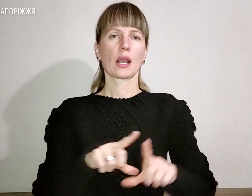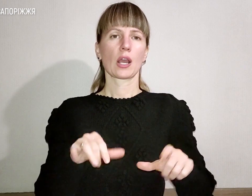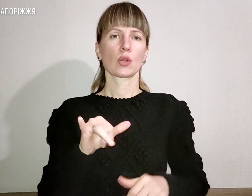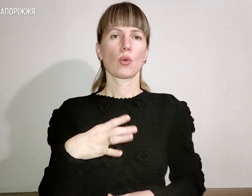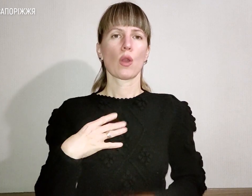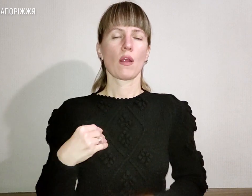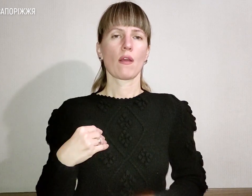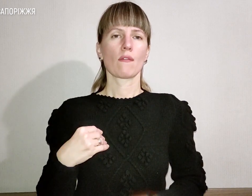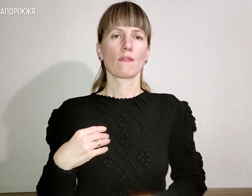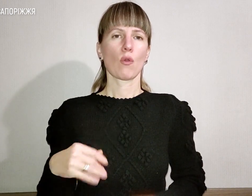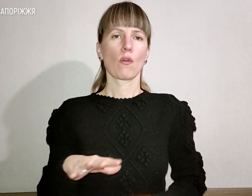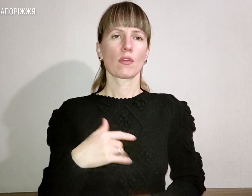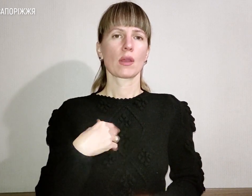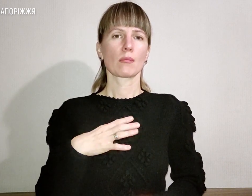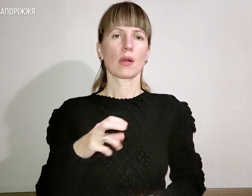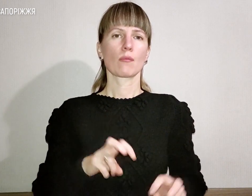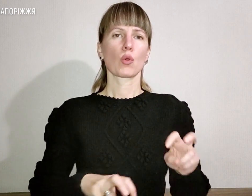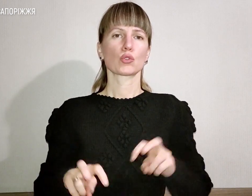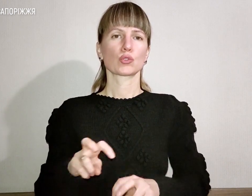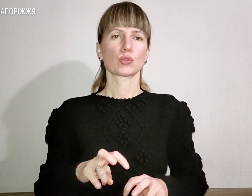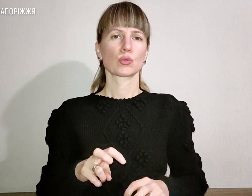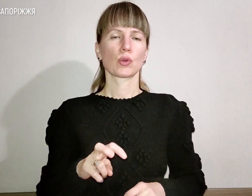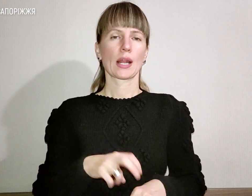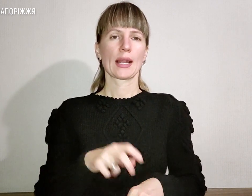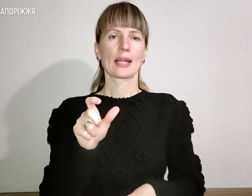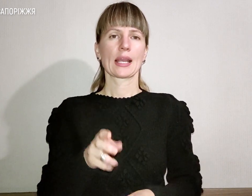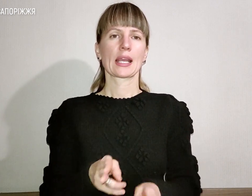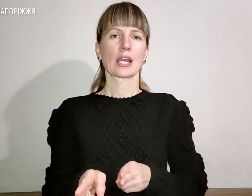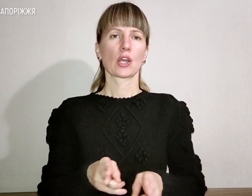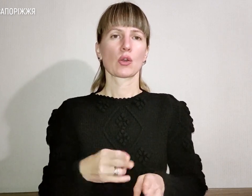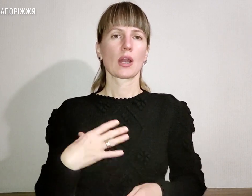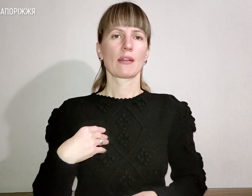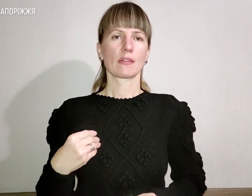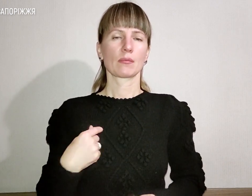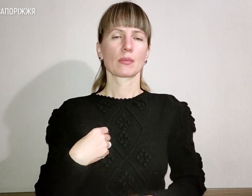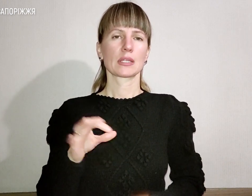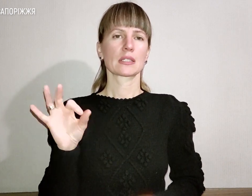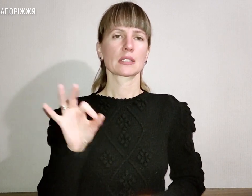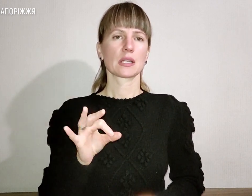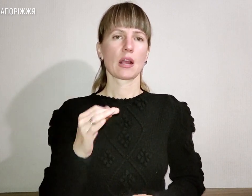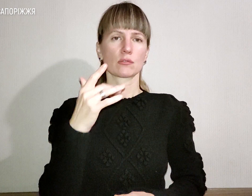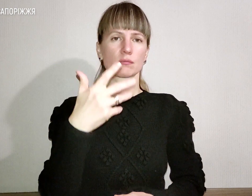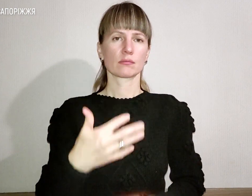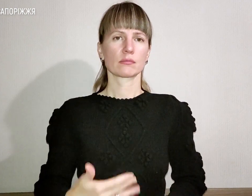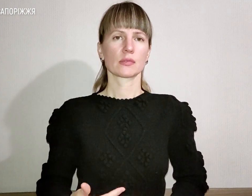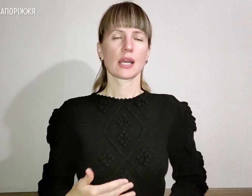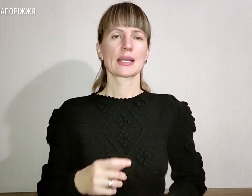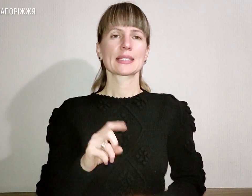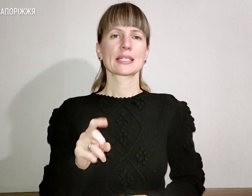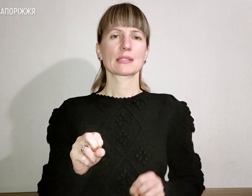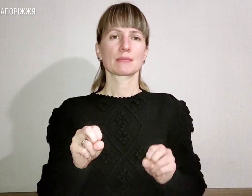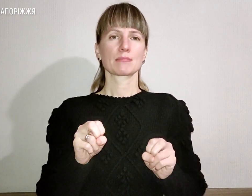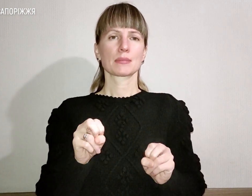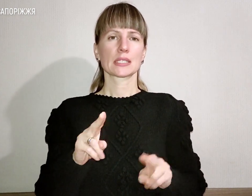я ввела в пошуку лікар-хірург Львів, мені одразу видало за спеціальностями